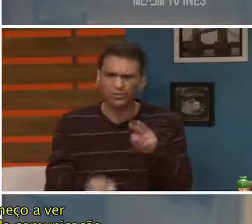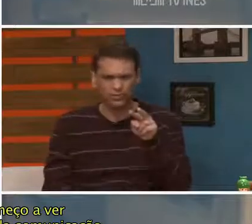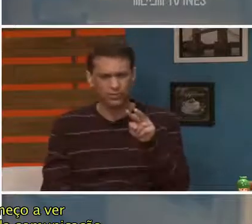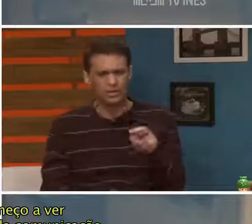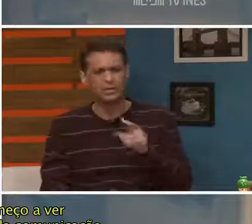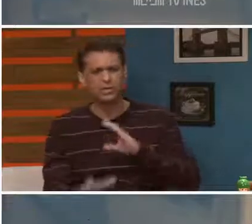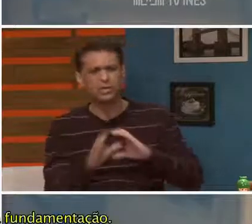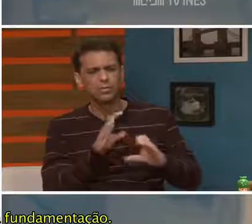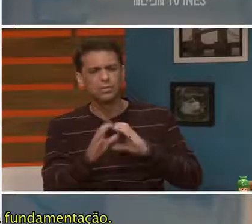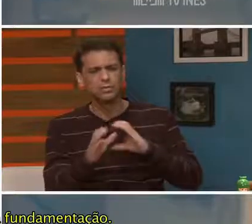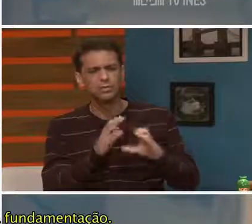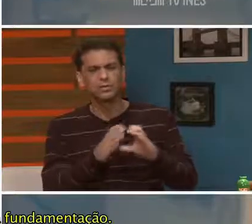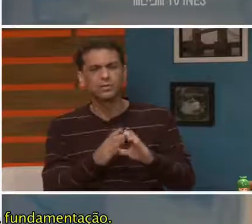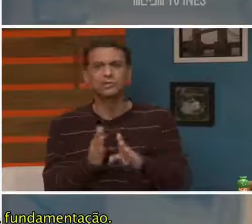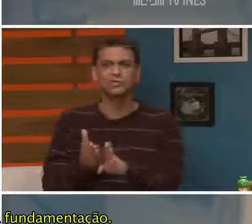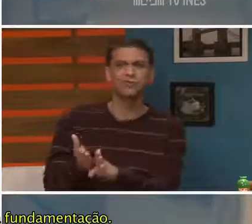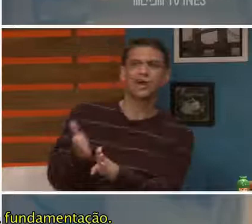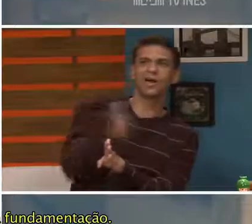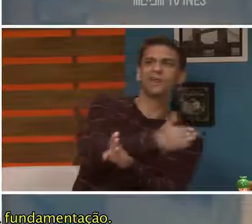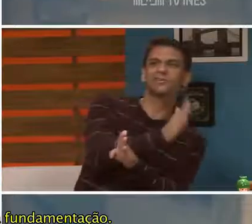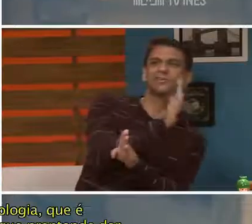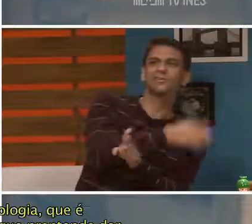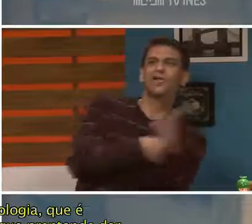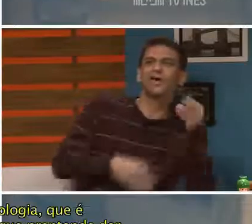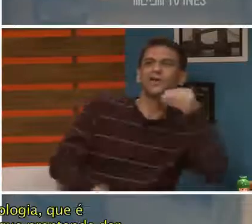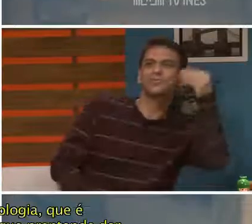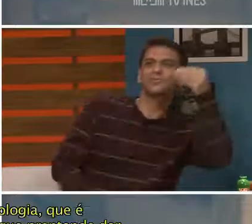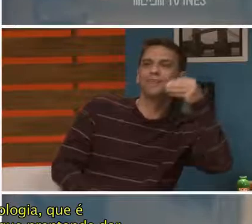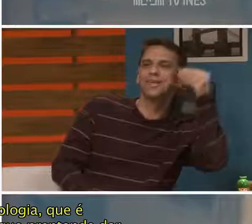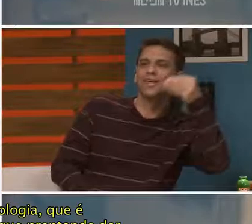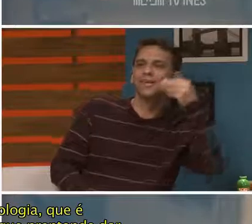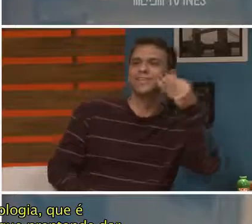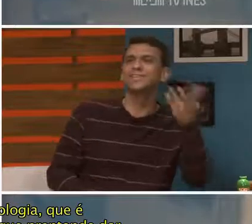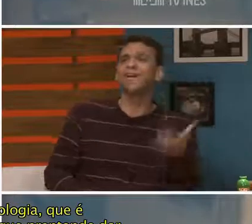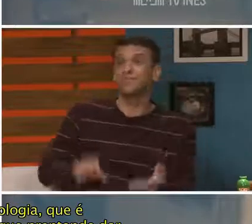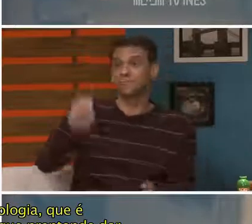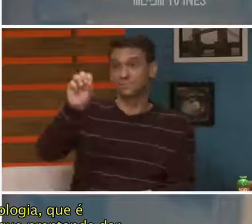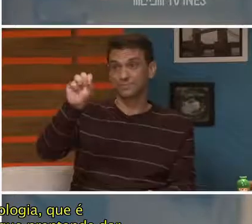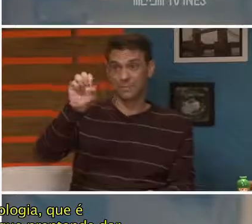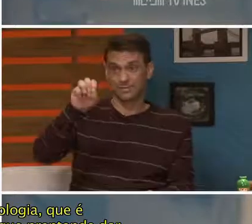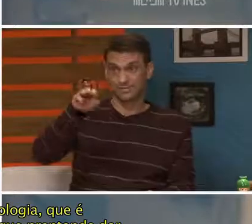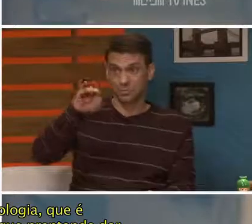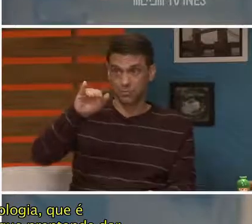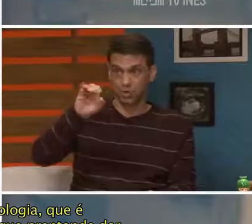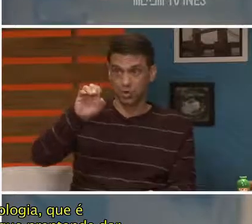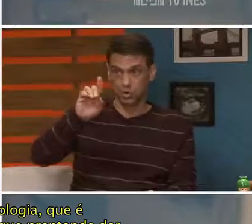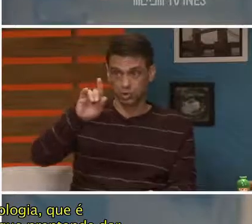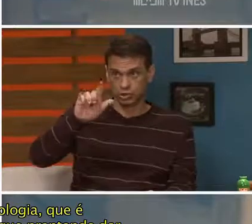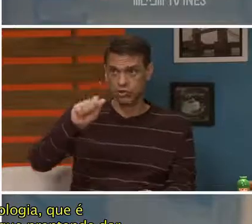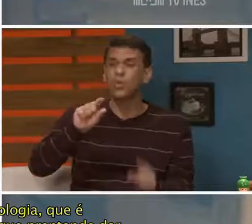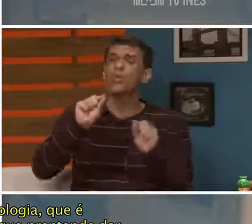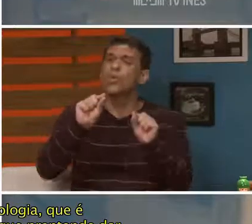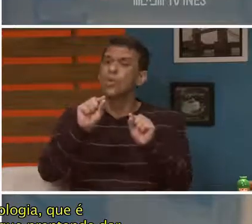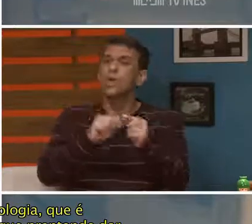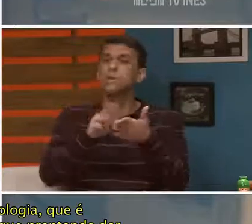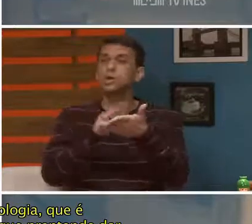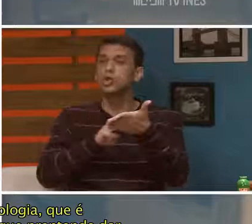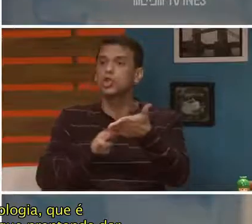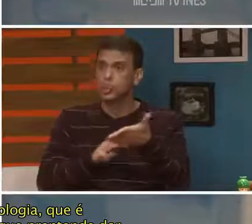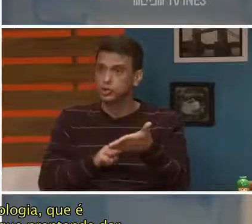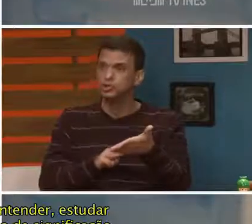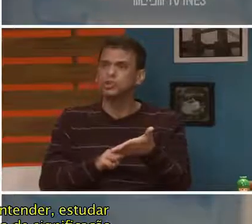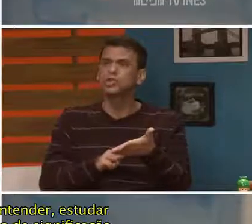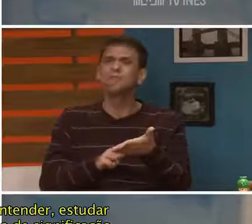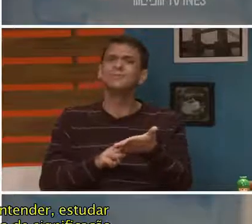questão da comunicação, eu já tinha essa fundamentação. E aí a semiologia, que é uma metodologia que pretende